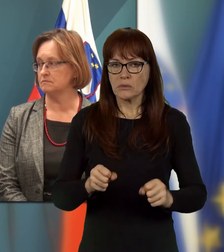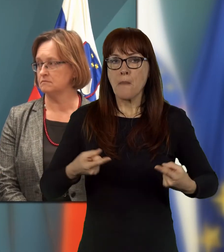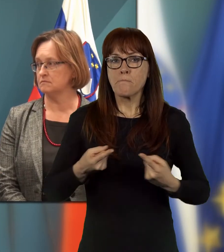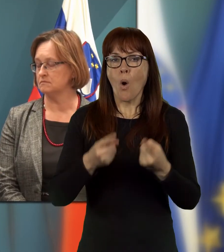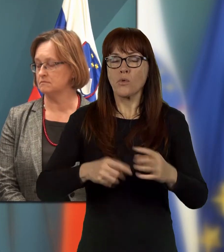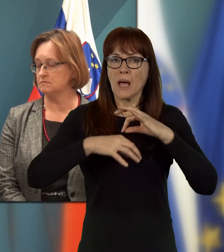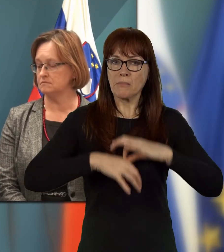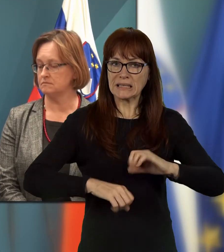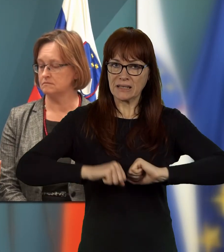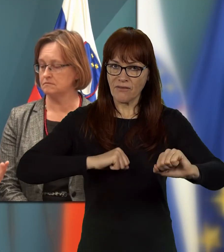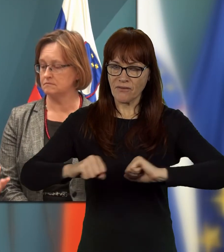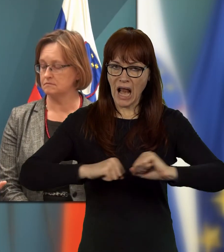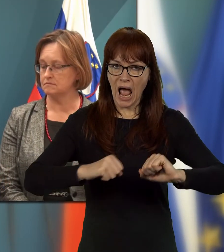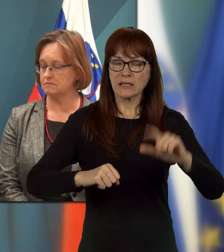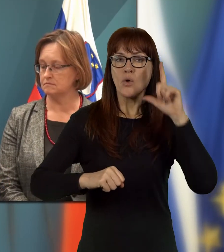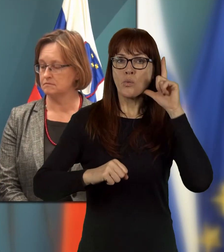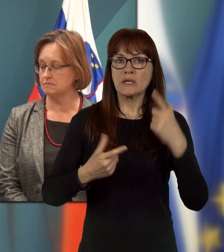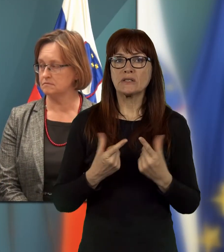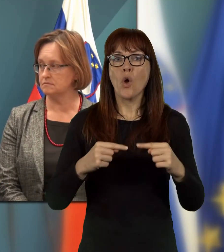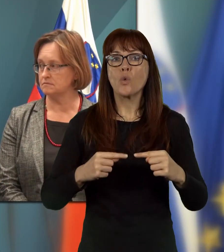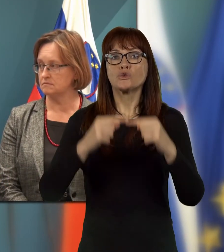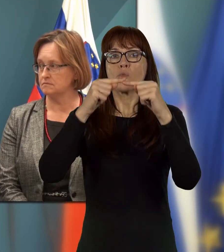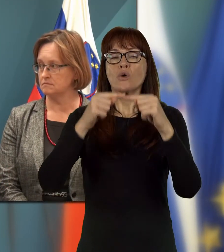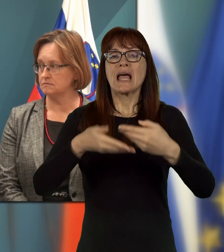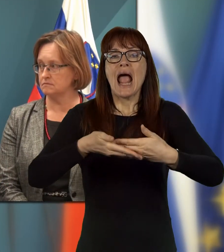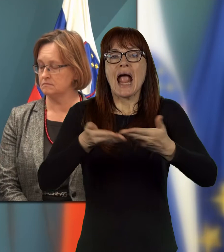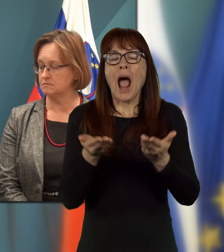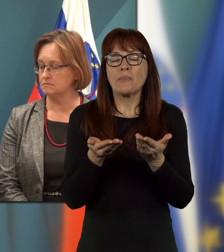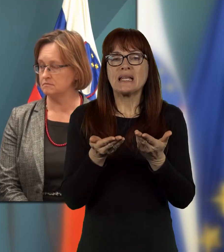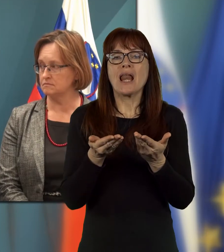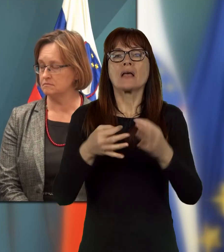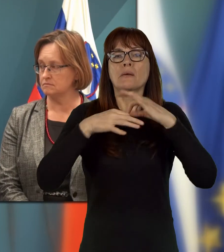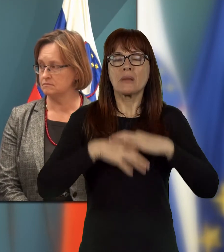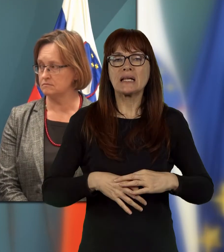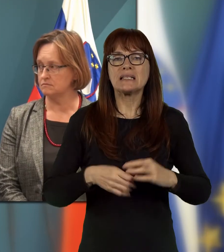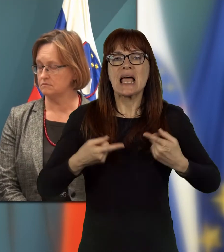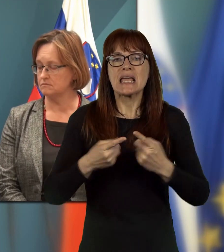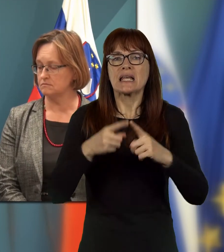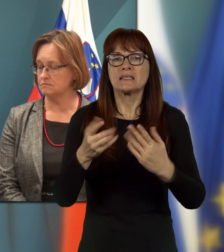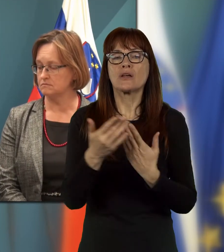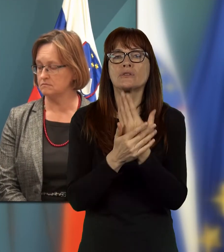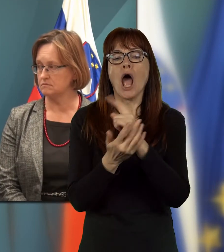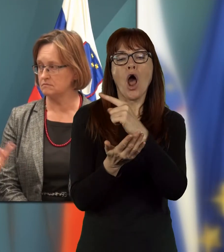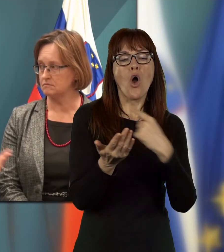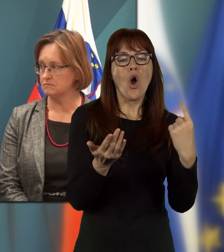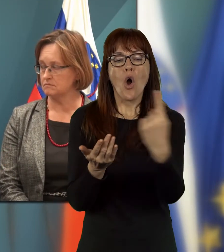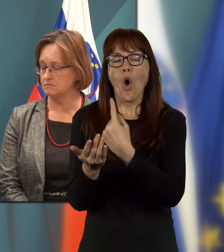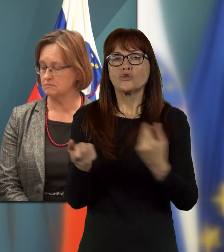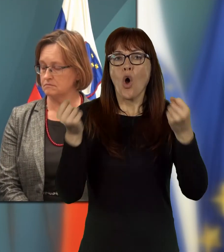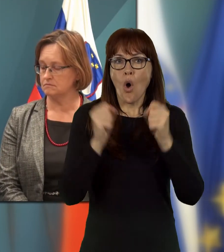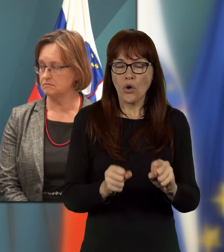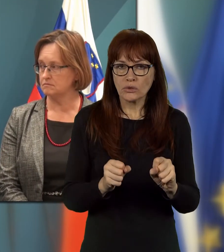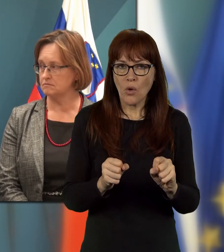pobudo predsednika vlade smo v bistvu vzpostavili v kabinetu predsednika inicijativo za krožno gospodarstvo. Pridružili smo